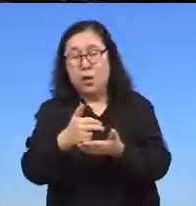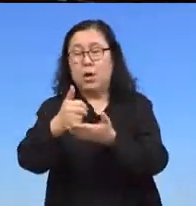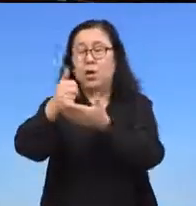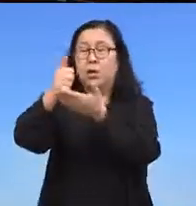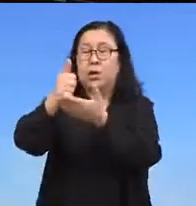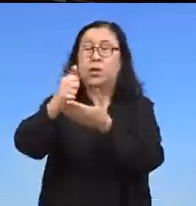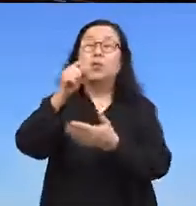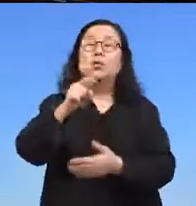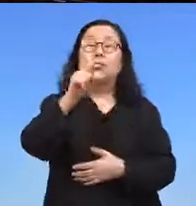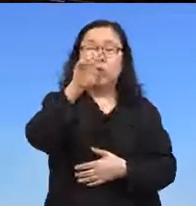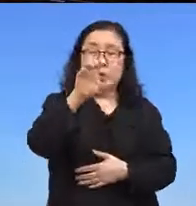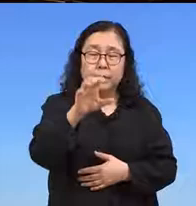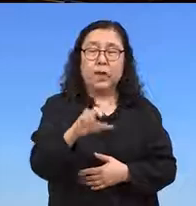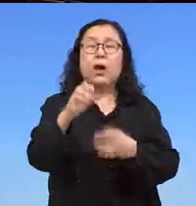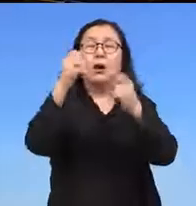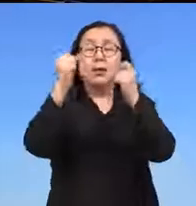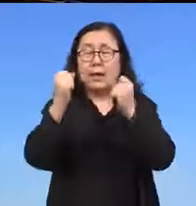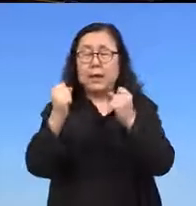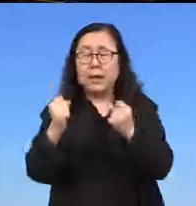주님 여기 계시기에